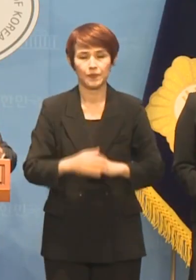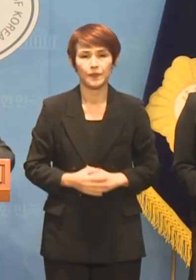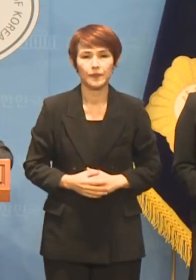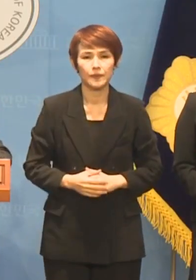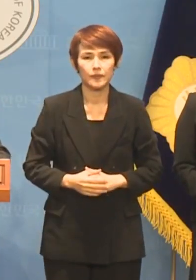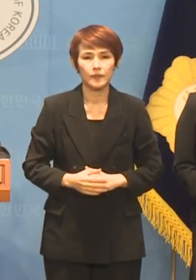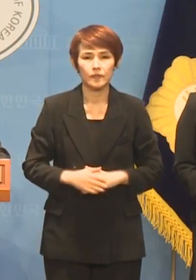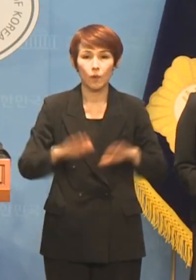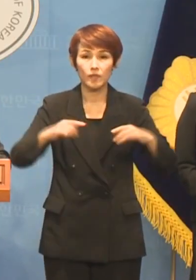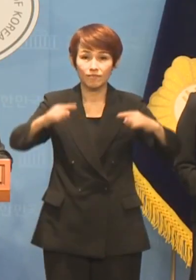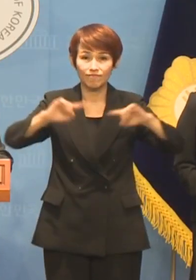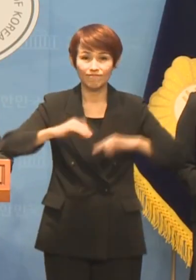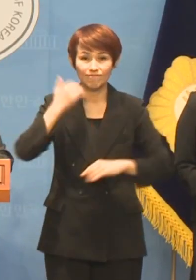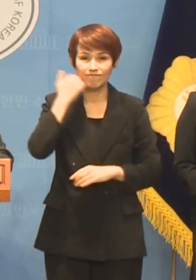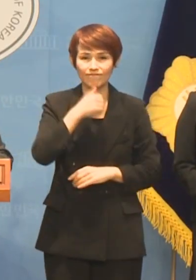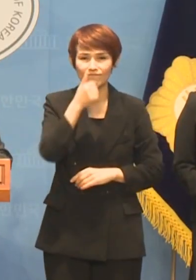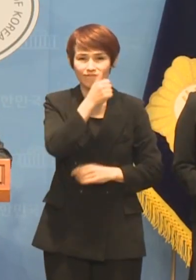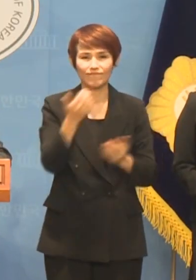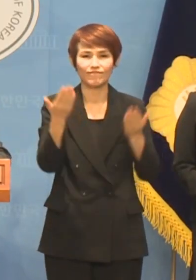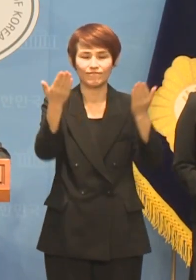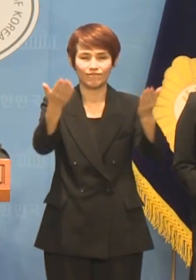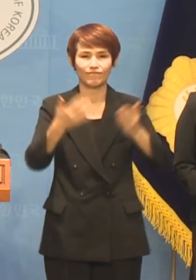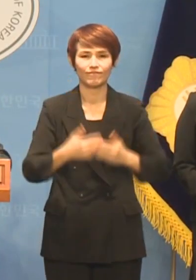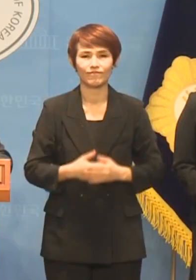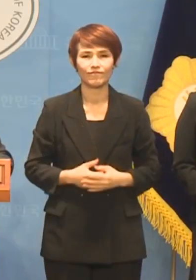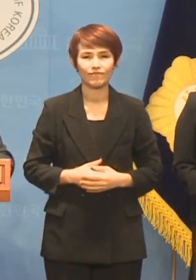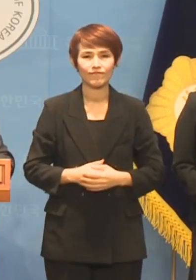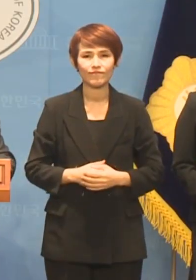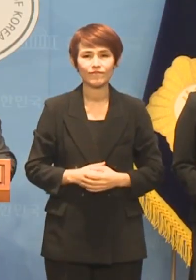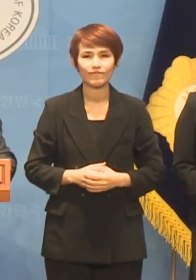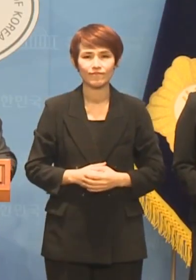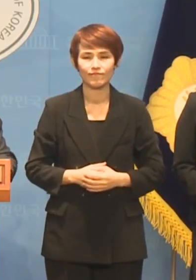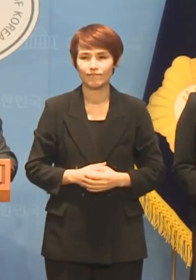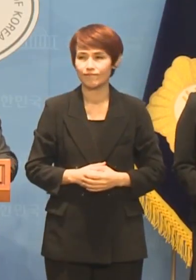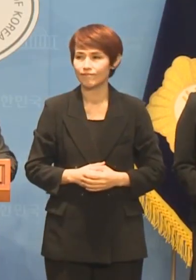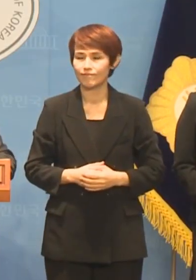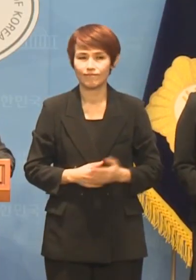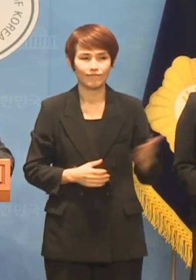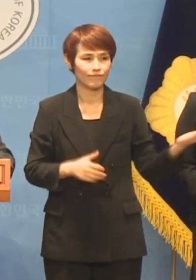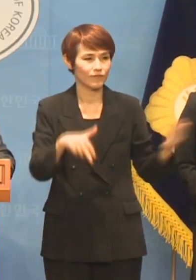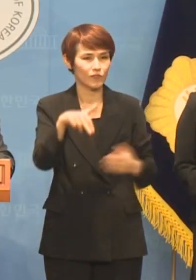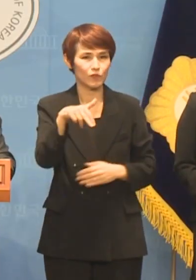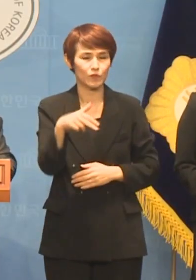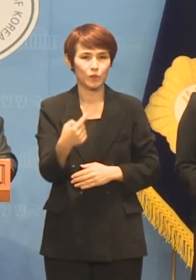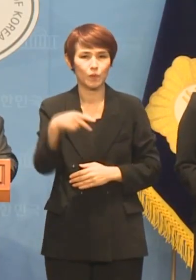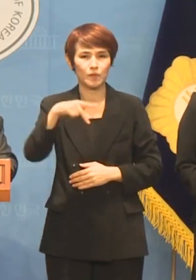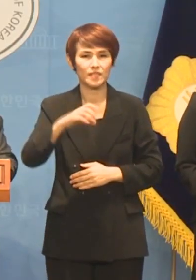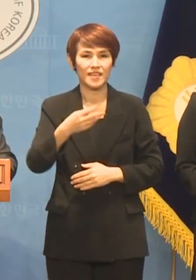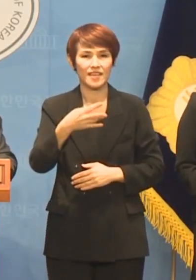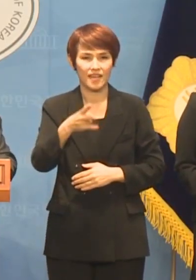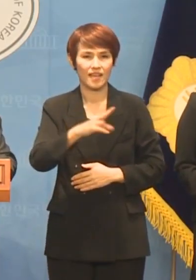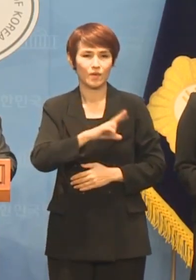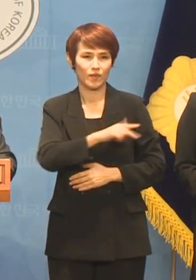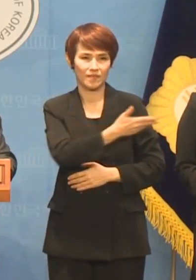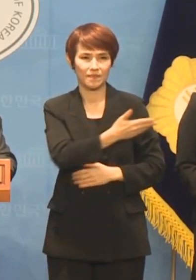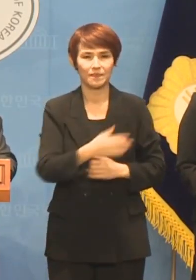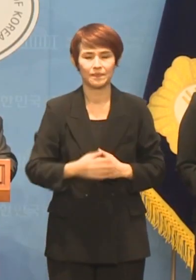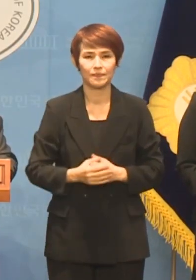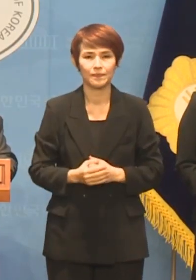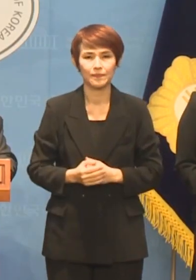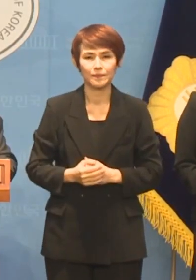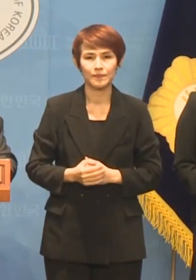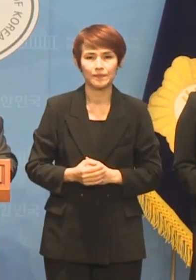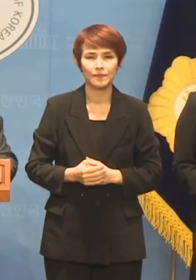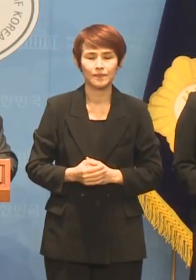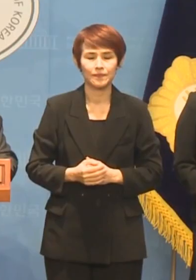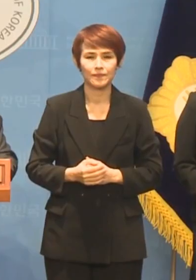오늘 참석하신 분 소개해드리겠습니다. 좌측부터 조성래 의원님 참석해